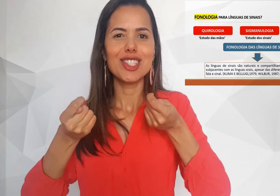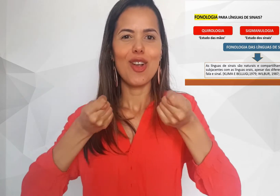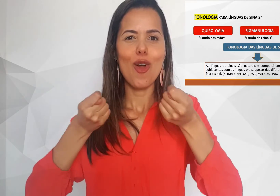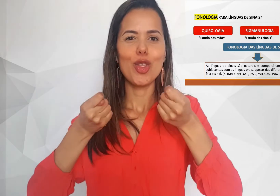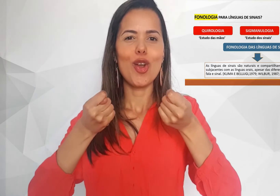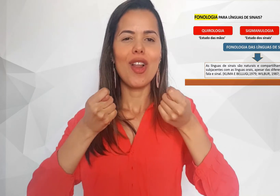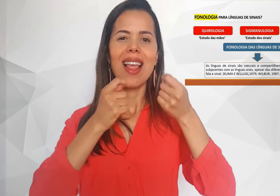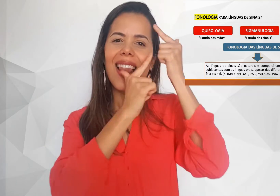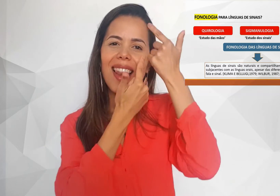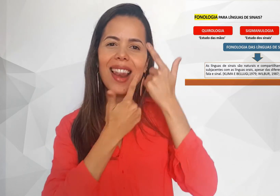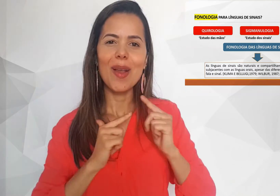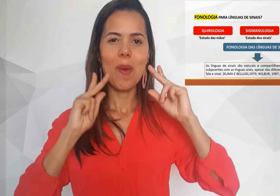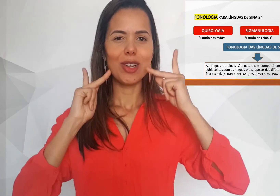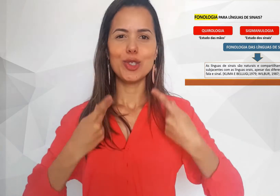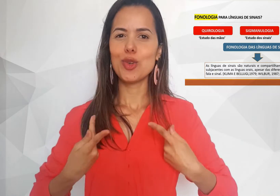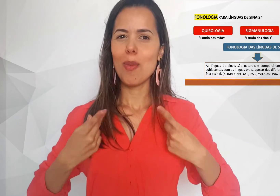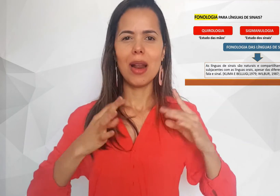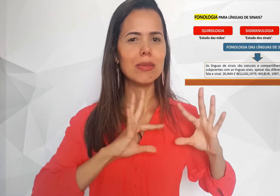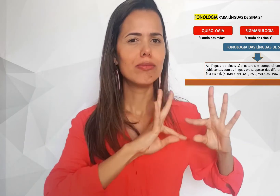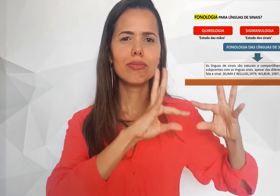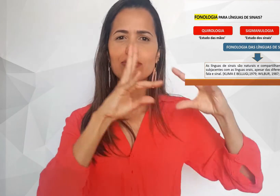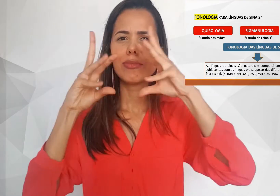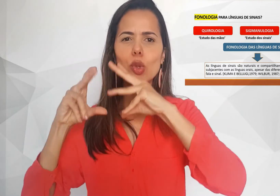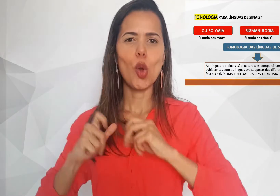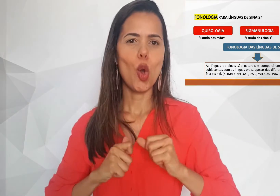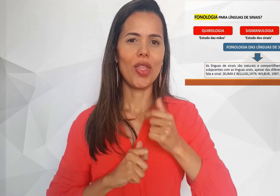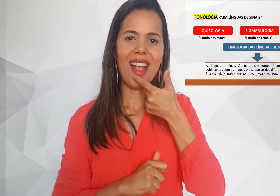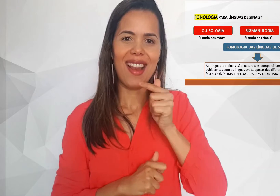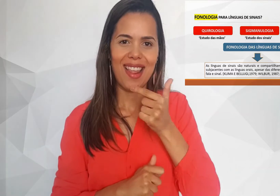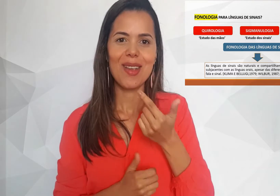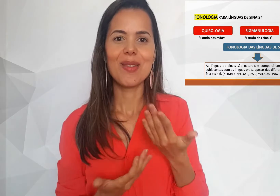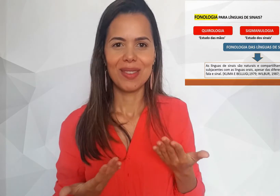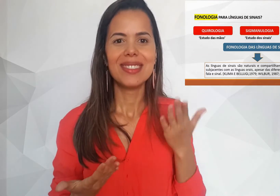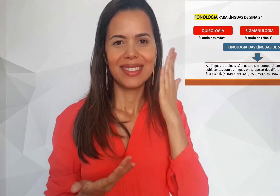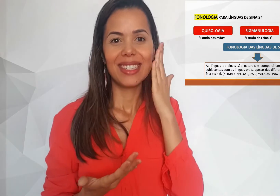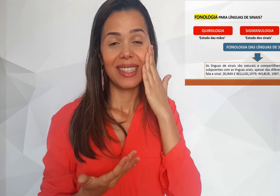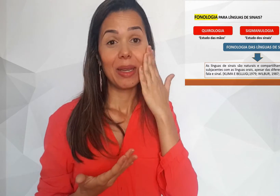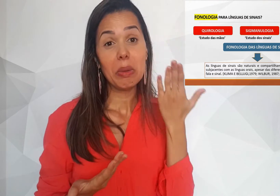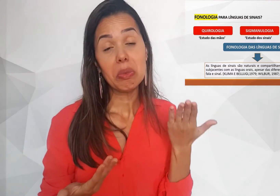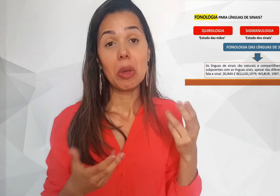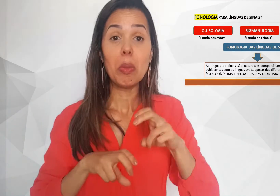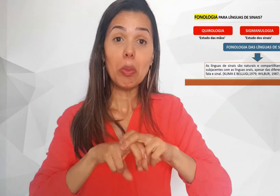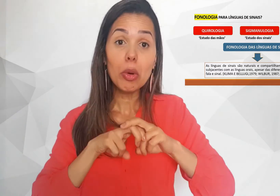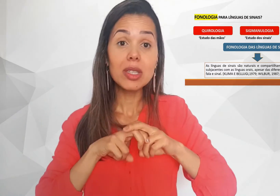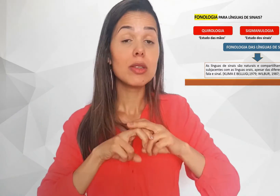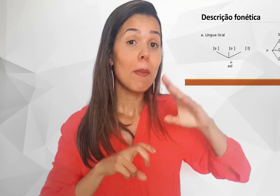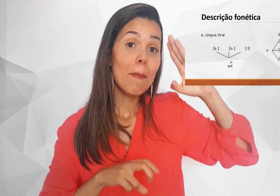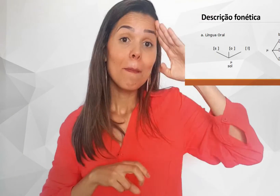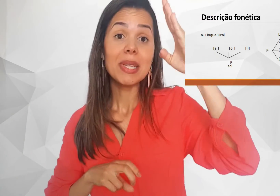isso princípios que regem todas as línguas também encontrados nessa modalidade visual espacial. Então, de